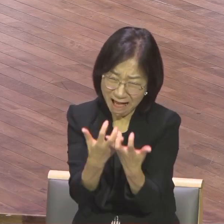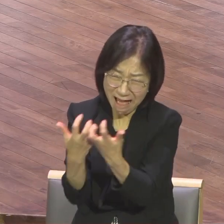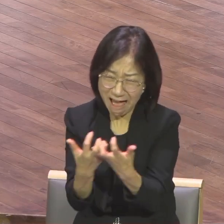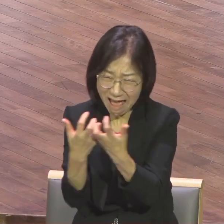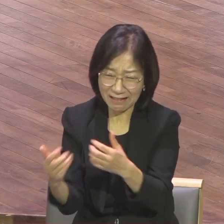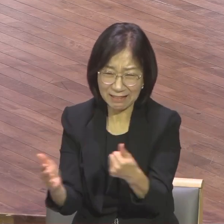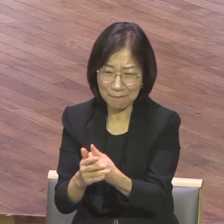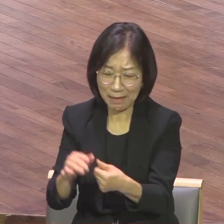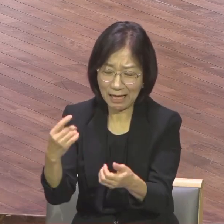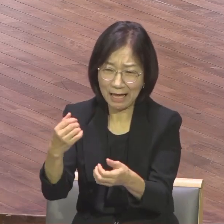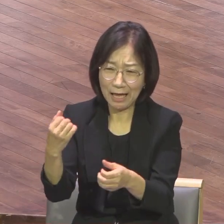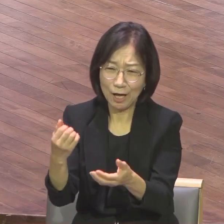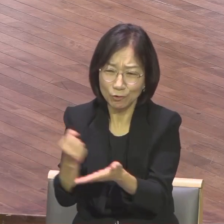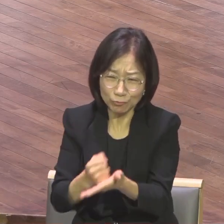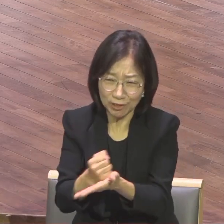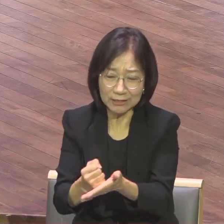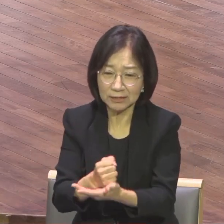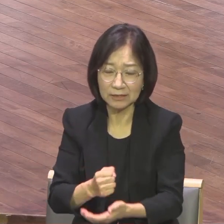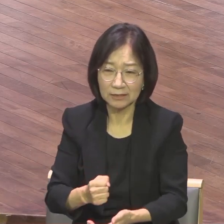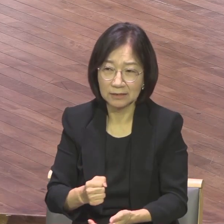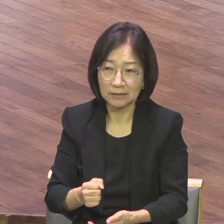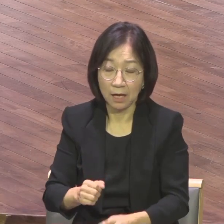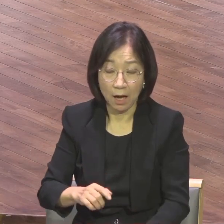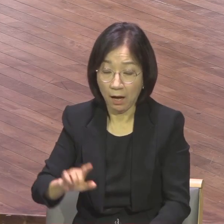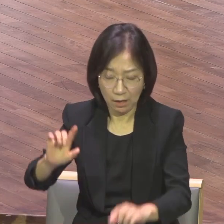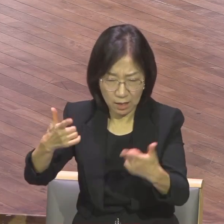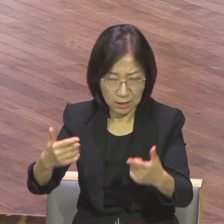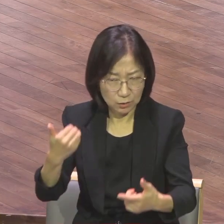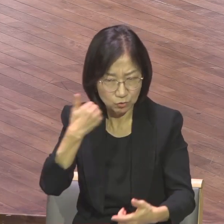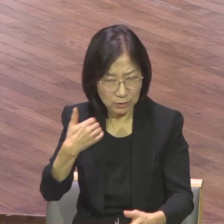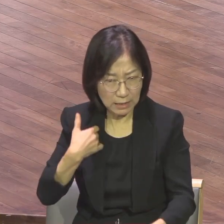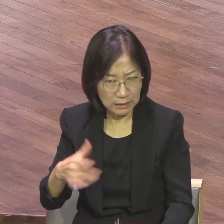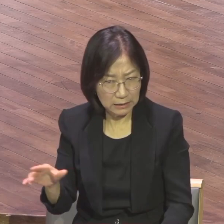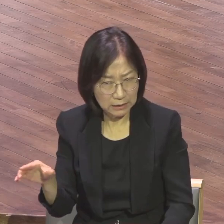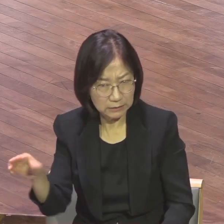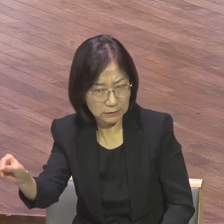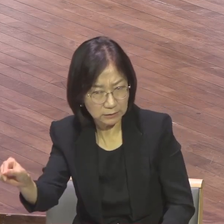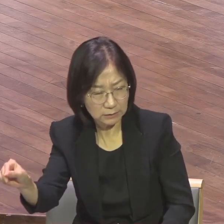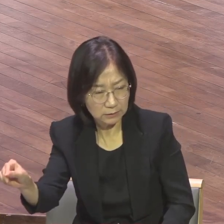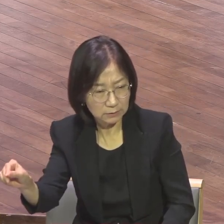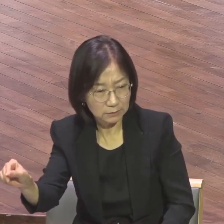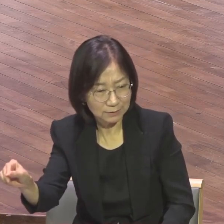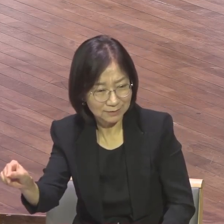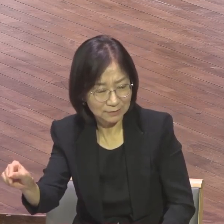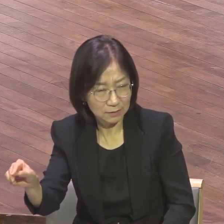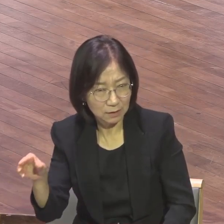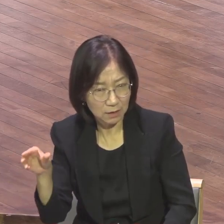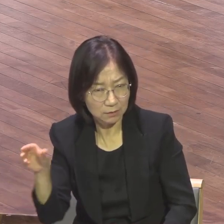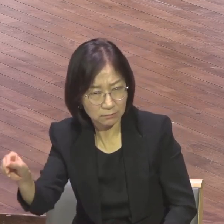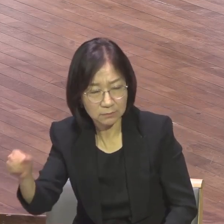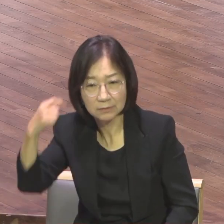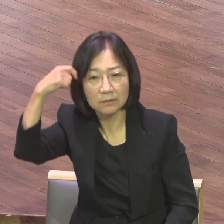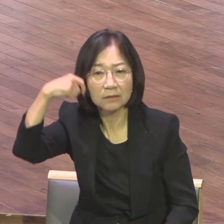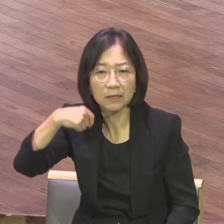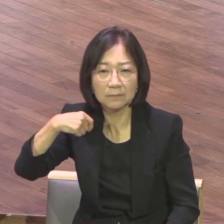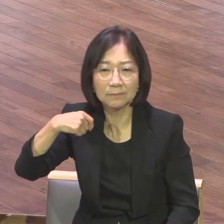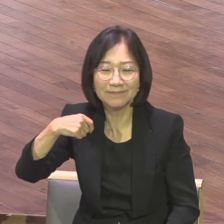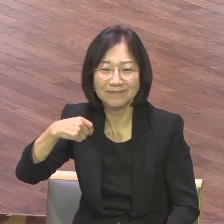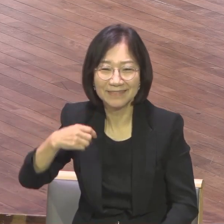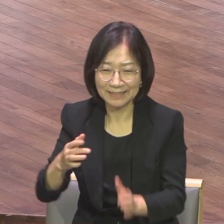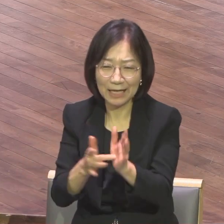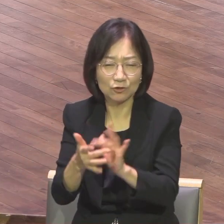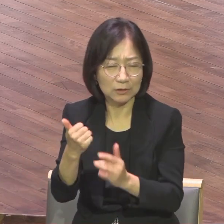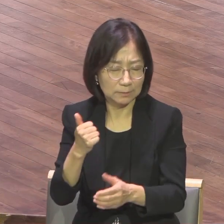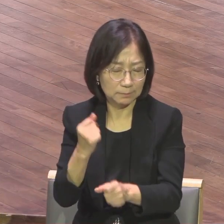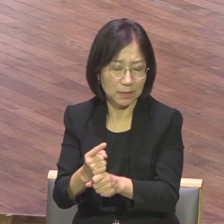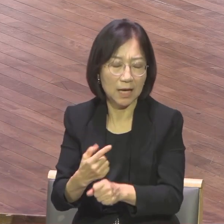밀고 가는데요. 아니야 만져서 밀고 부딪히는 거하고 믿음으로 만진 자고 예수님도 아시는